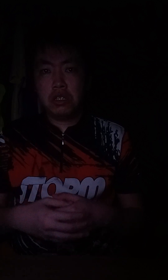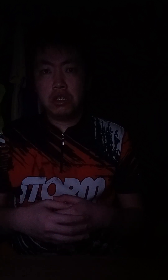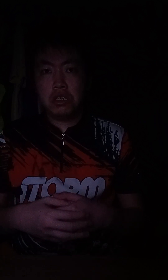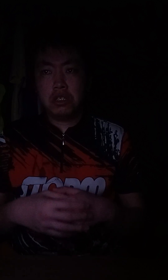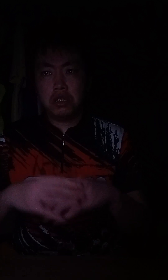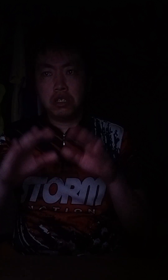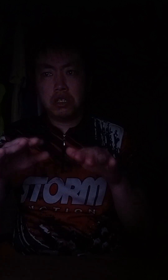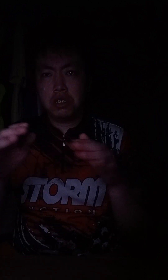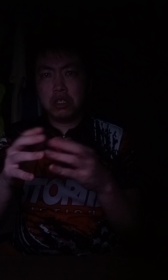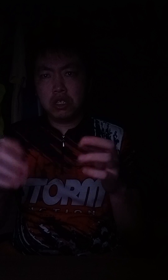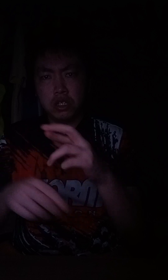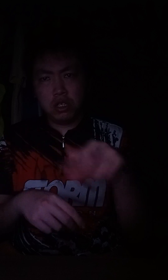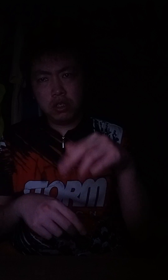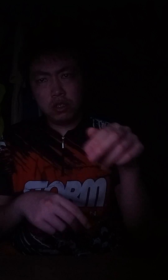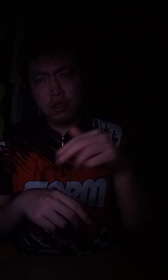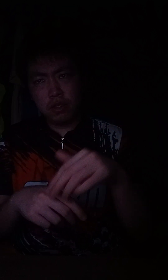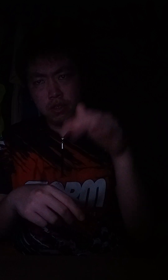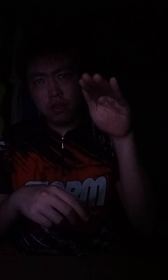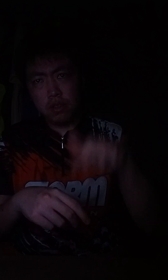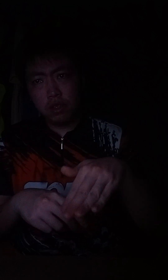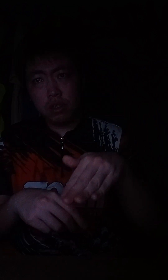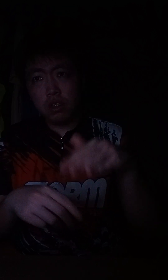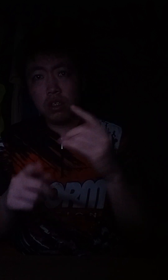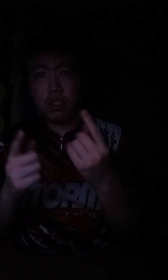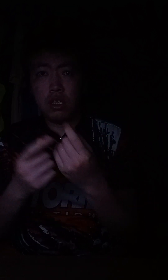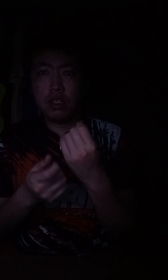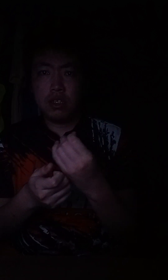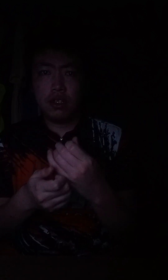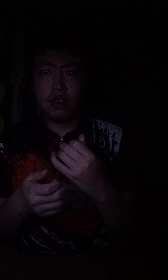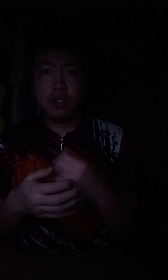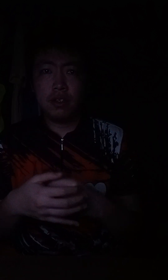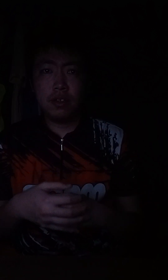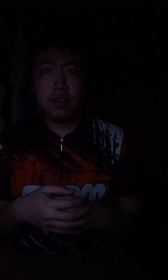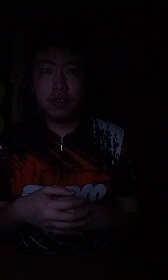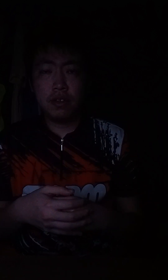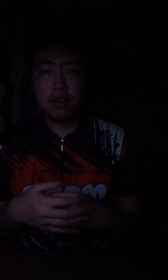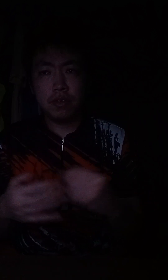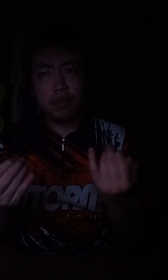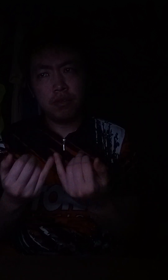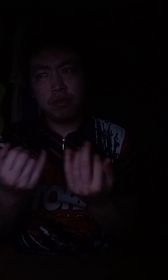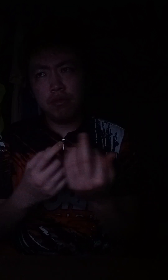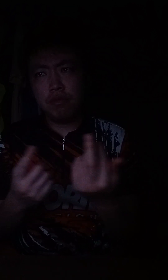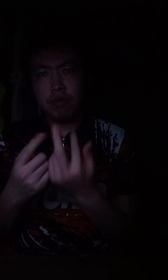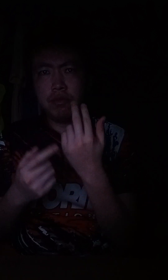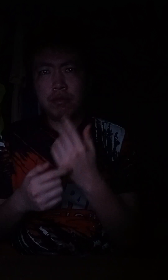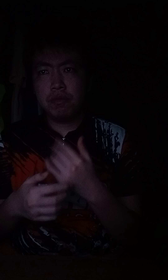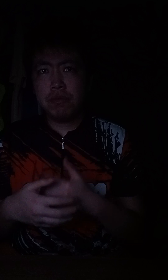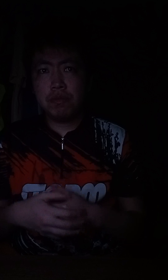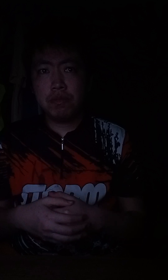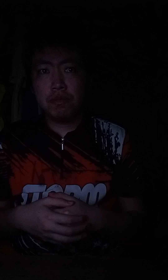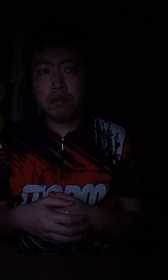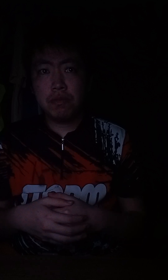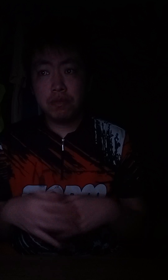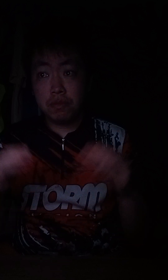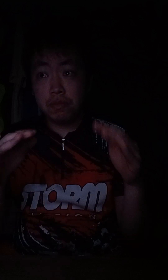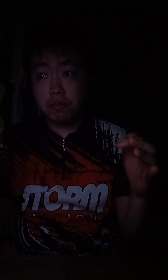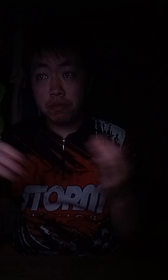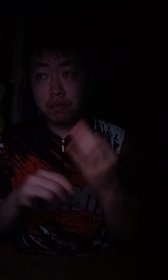공중화장실 변기 레버를 발로 누른다는 한 누리꾼의 글이 올라오면서 열띤 논쟁이 벌어졌습니다. 예전에는 공중화장실